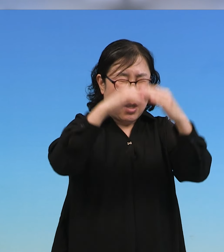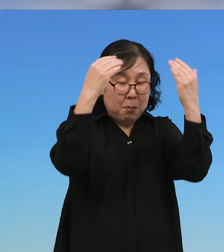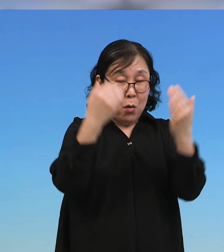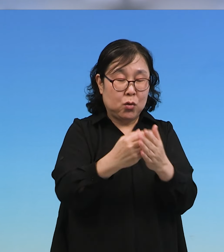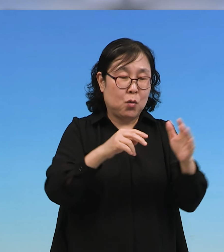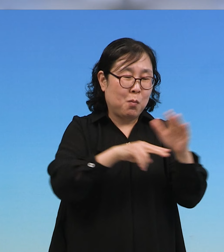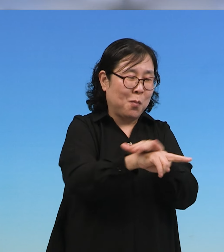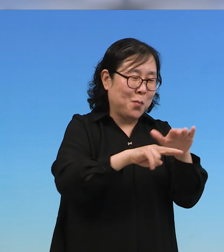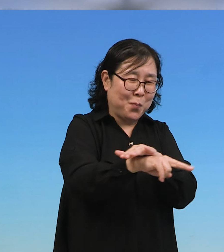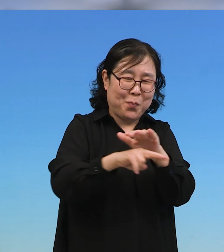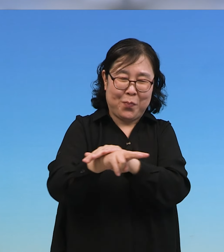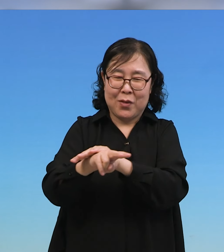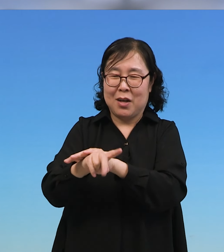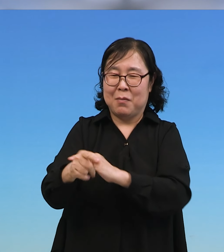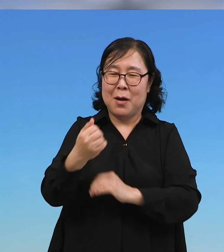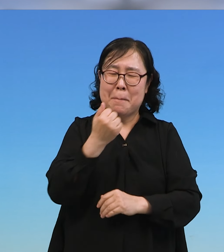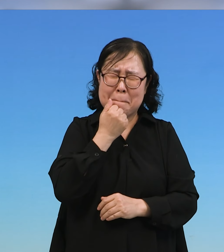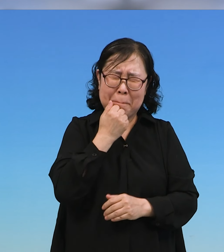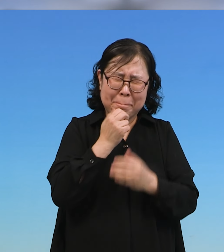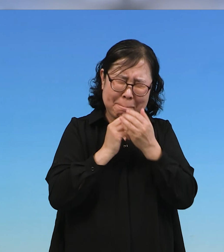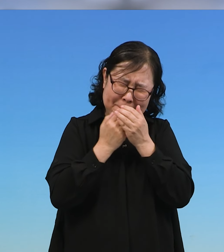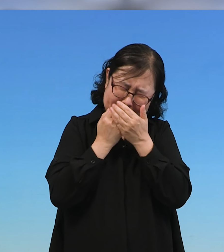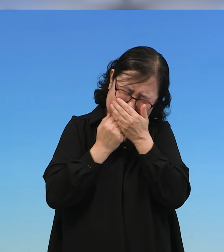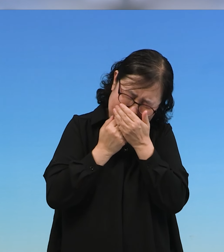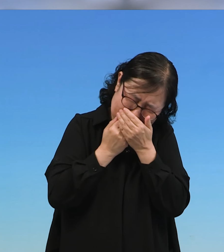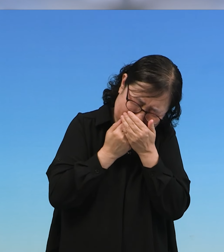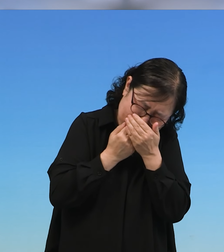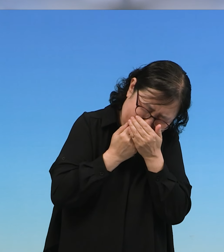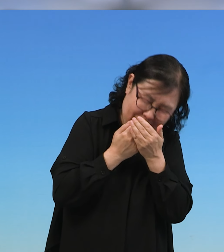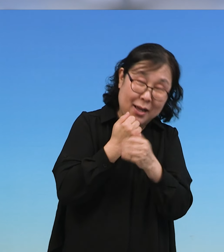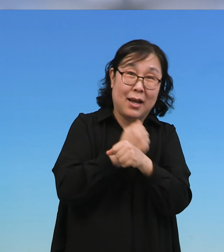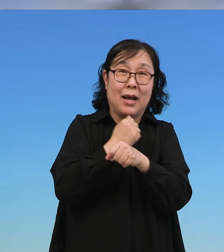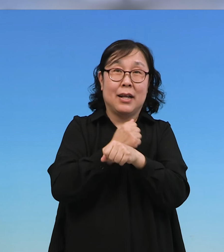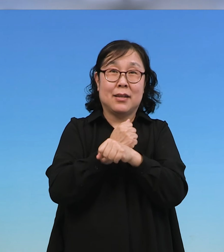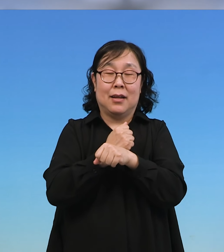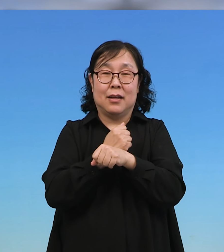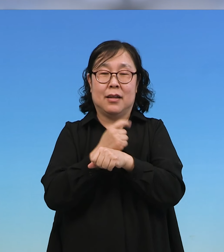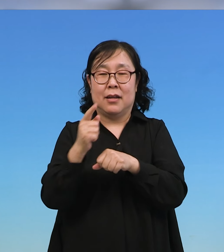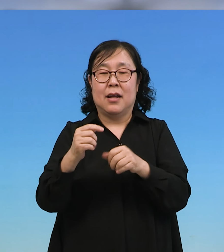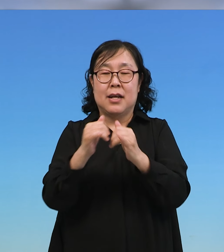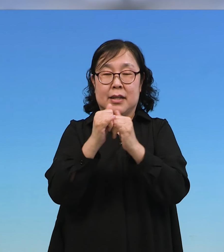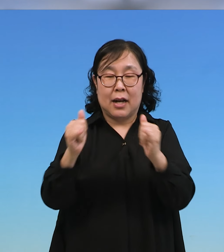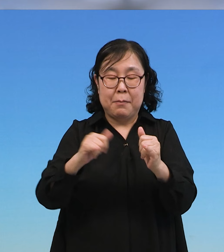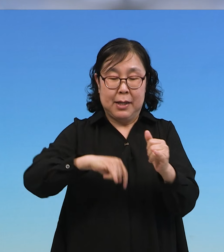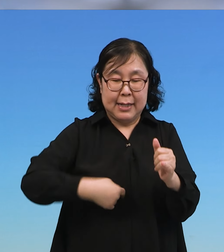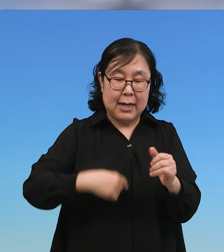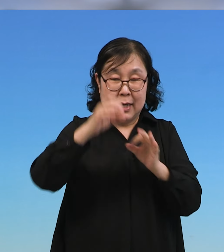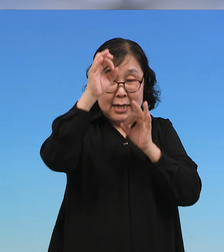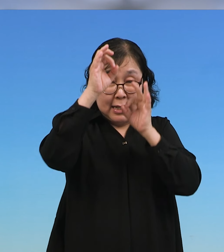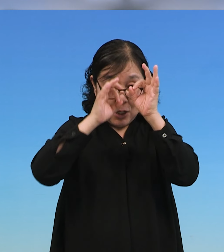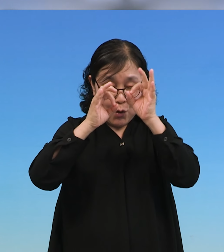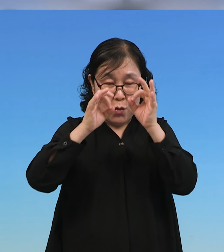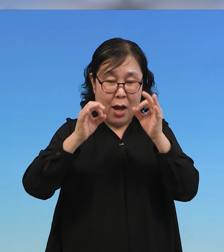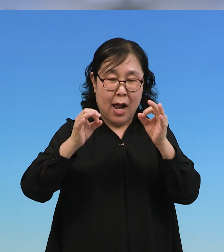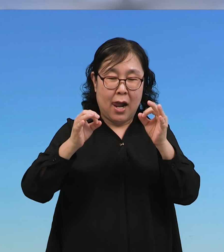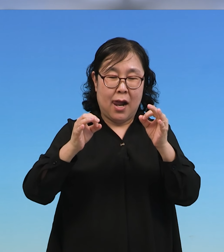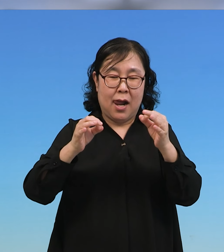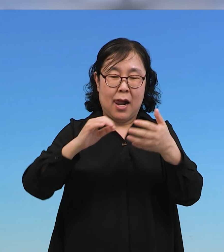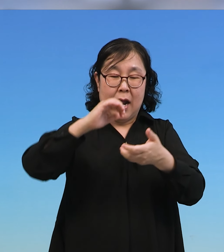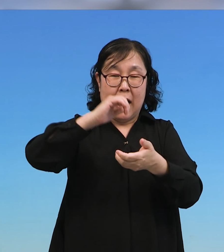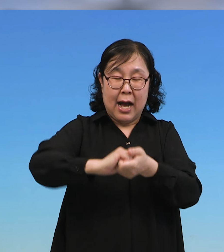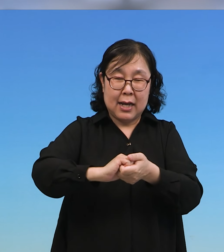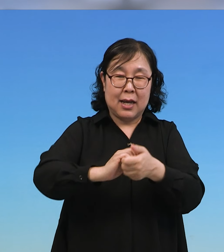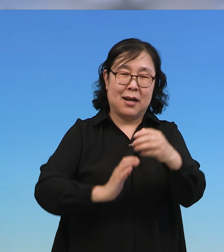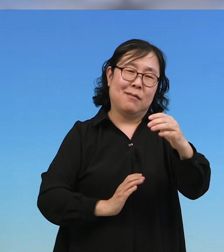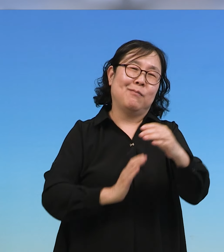이 사람이요, 그 실수할 거리가 있고 그 범위가 있잖아요. 이거 범위를 넘은